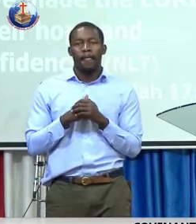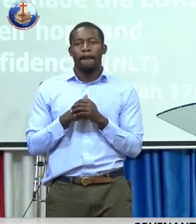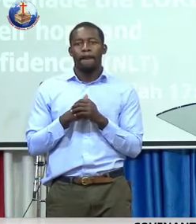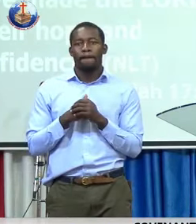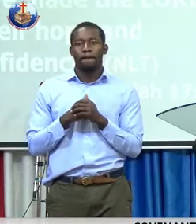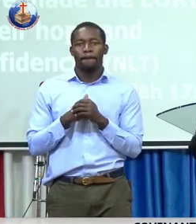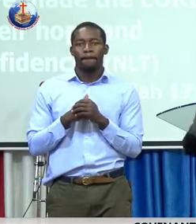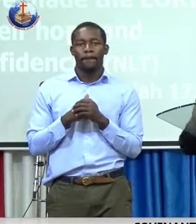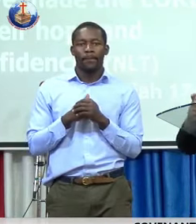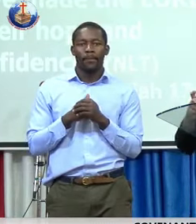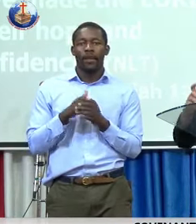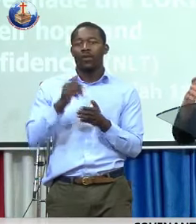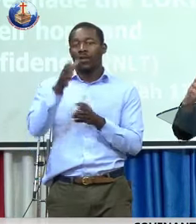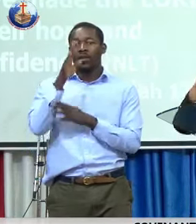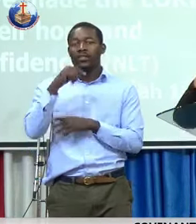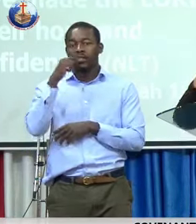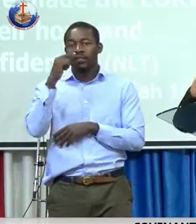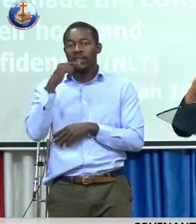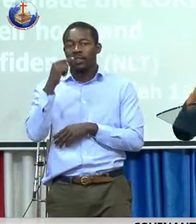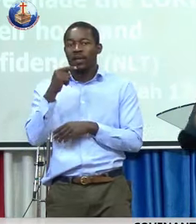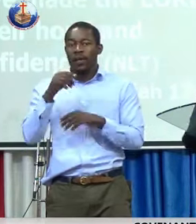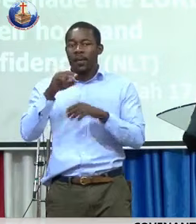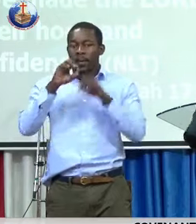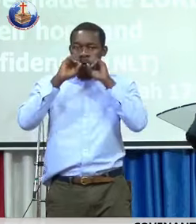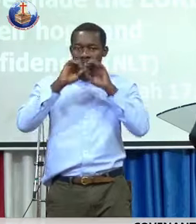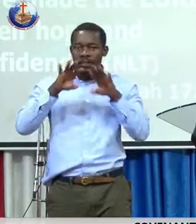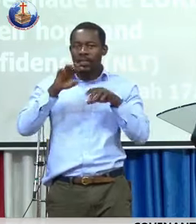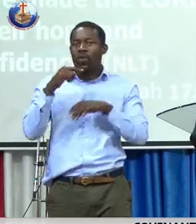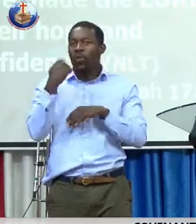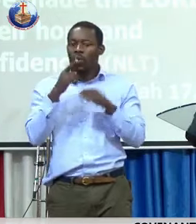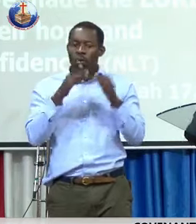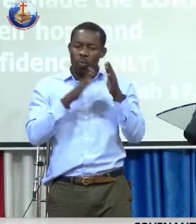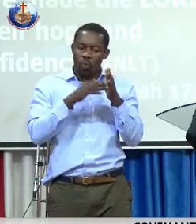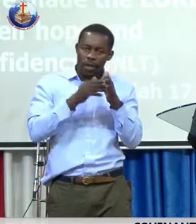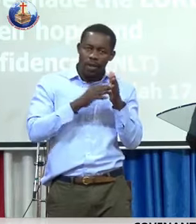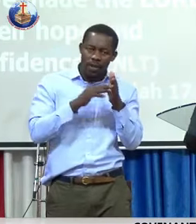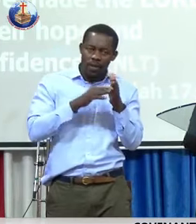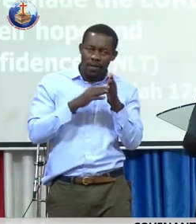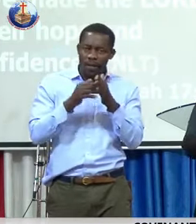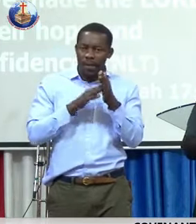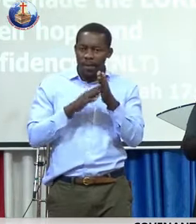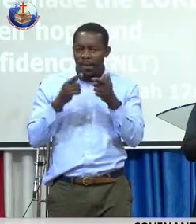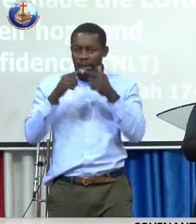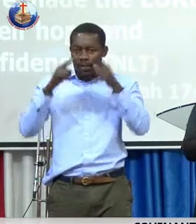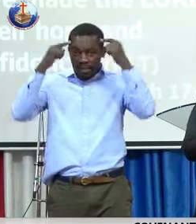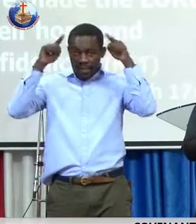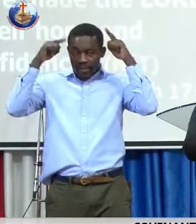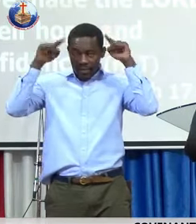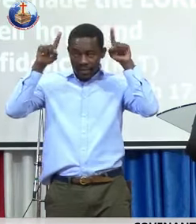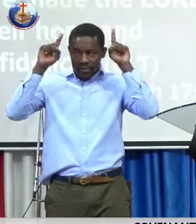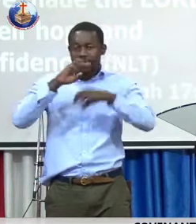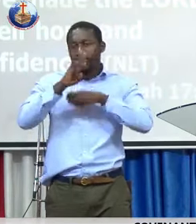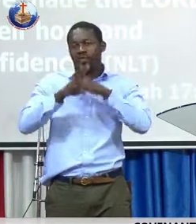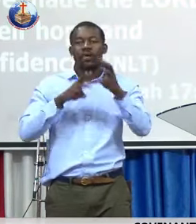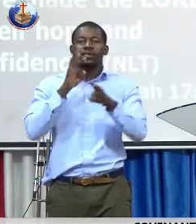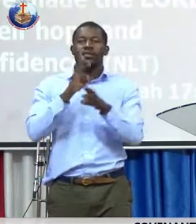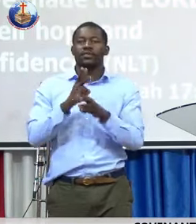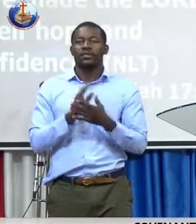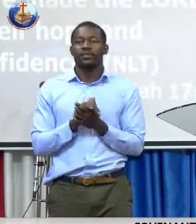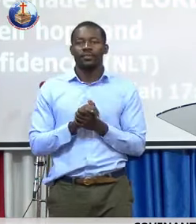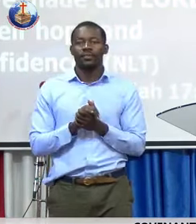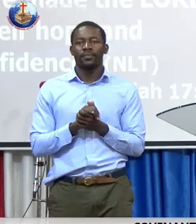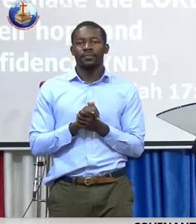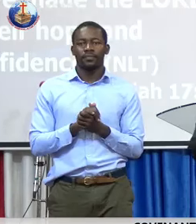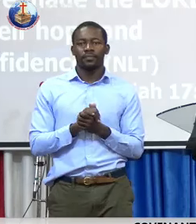The Lord tells us, blessed are they who are meek in an aggressive world. Bwana anatuambia kwamba heri walionyenyekevu